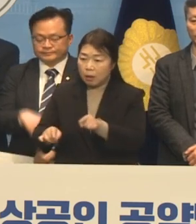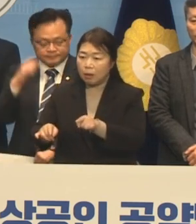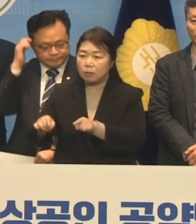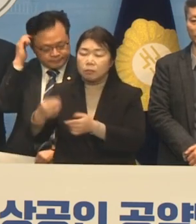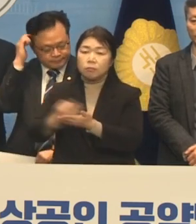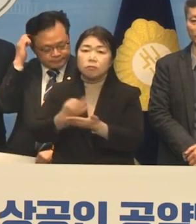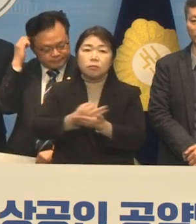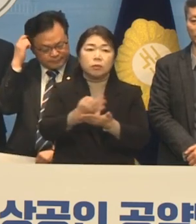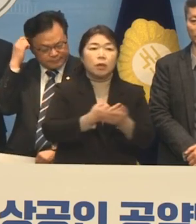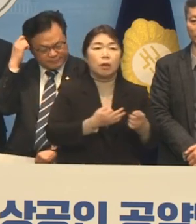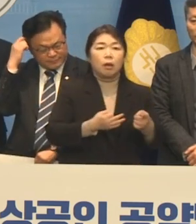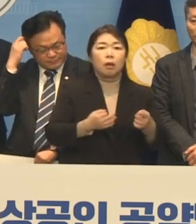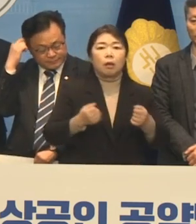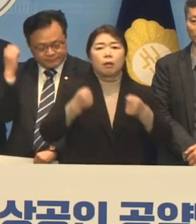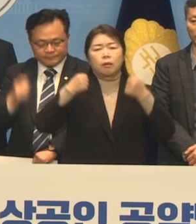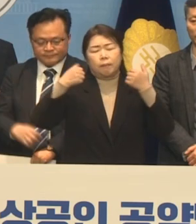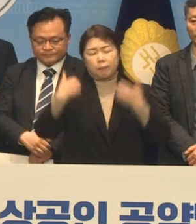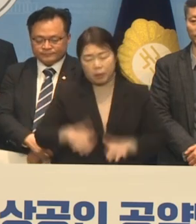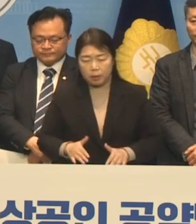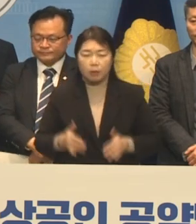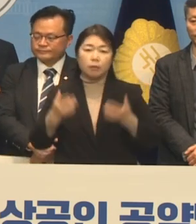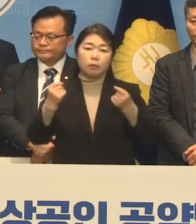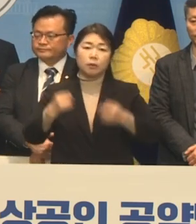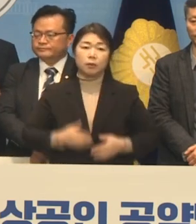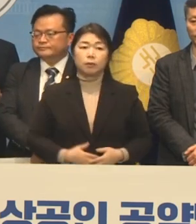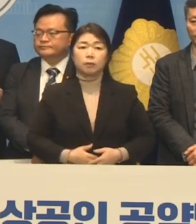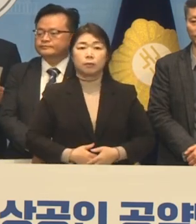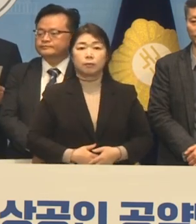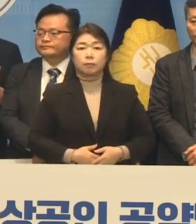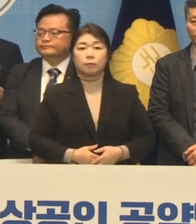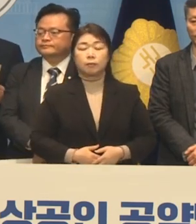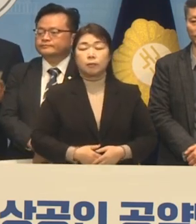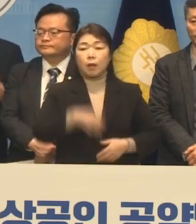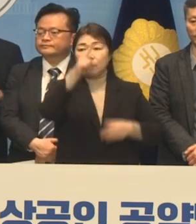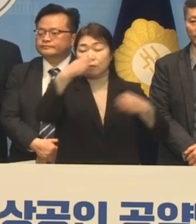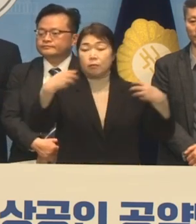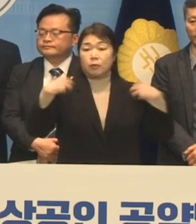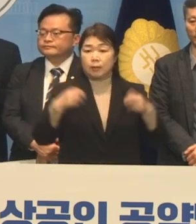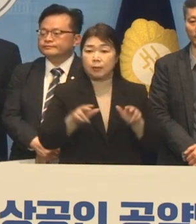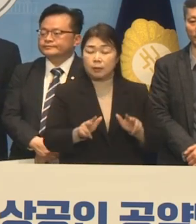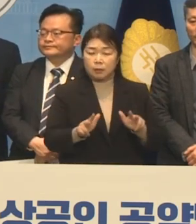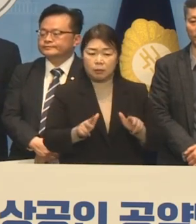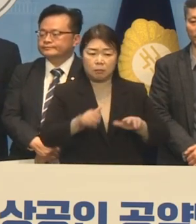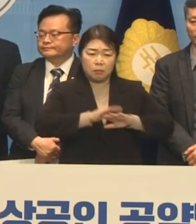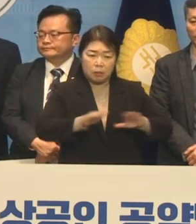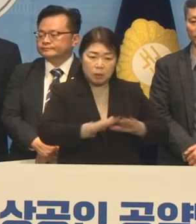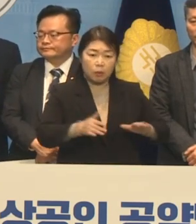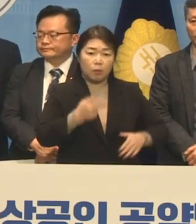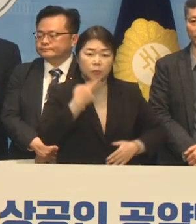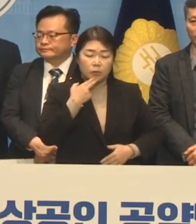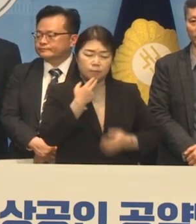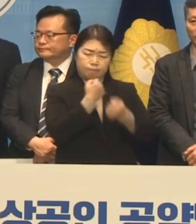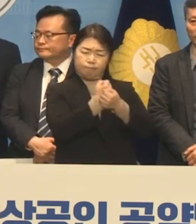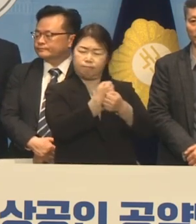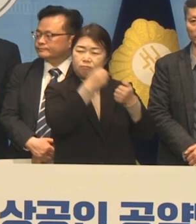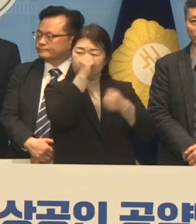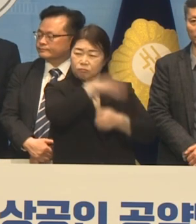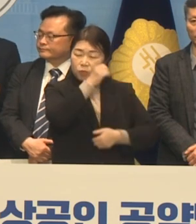있는 힘이 있었겠습니까? 예, 정부가 지금 무대책으로 일관하고